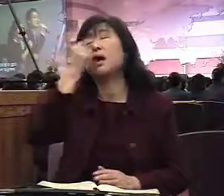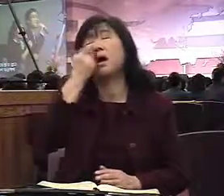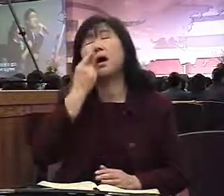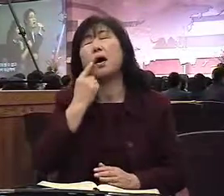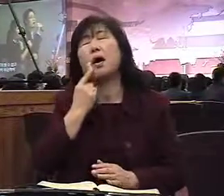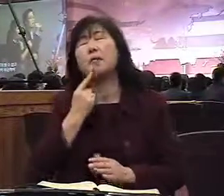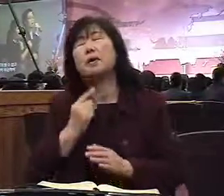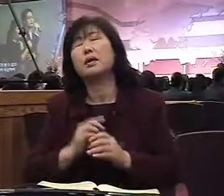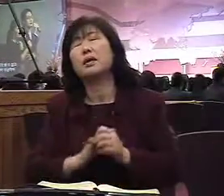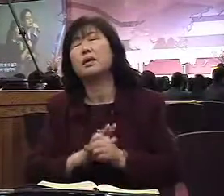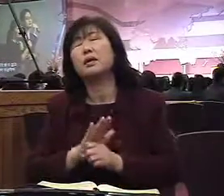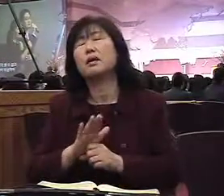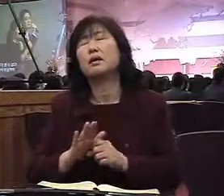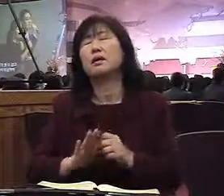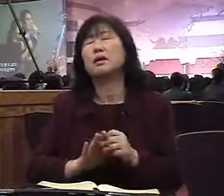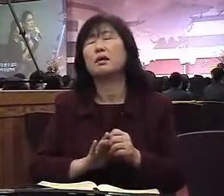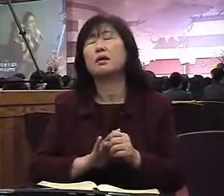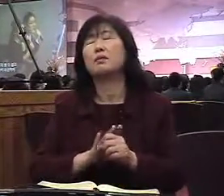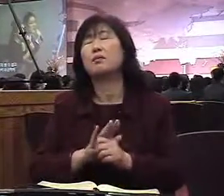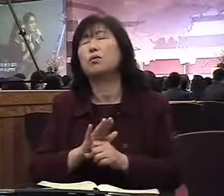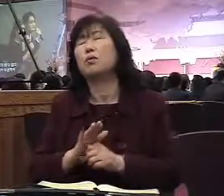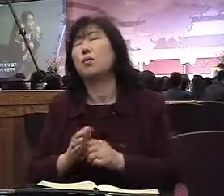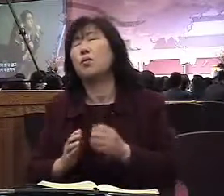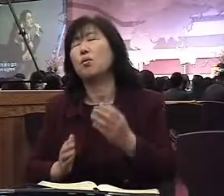그의 자비